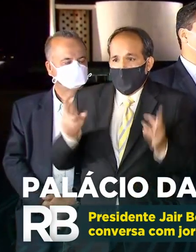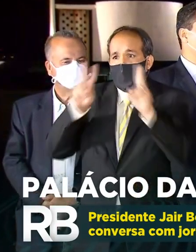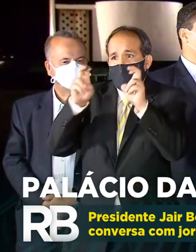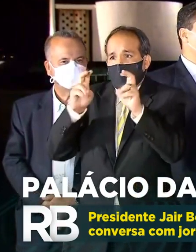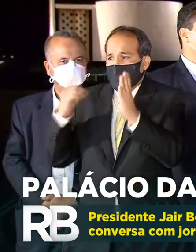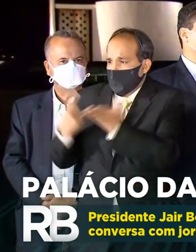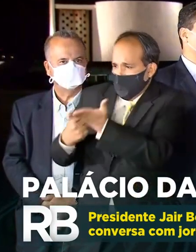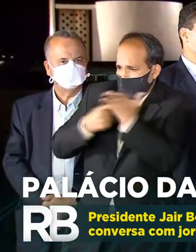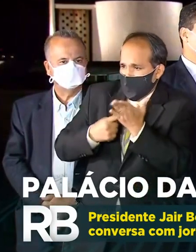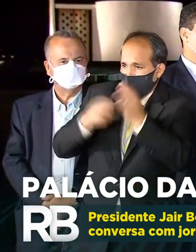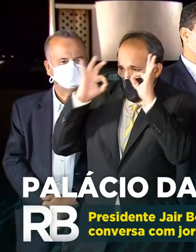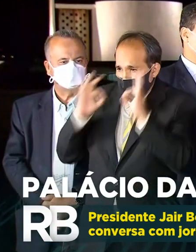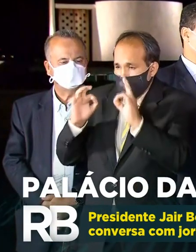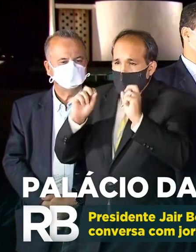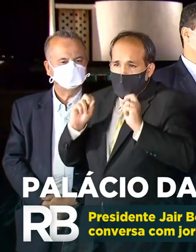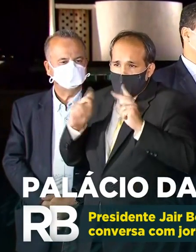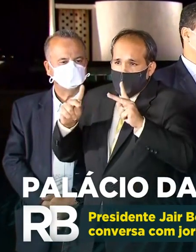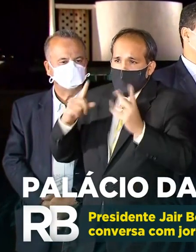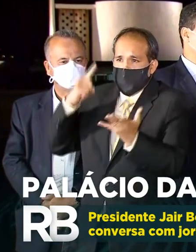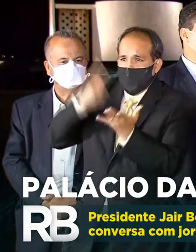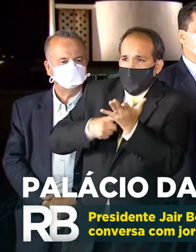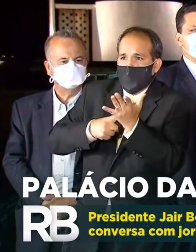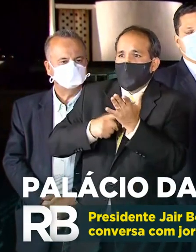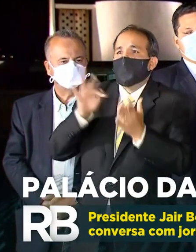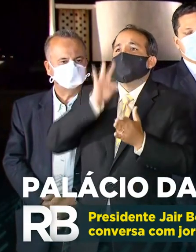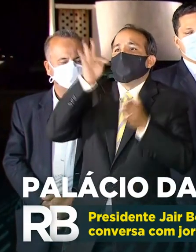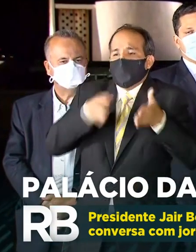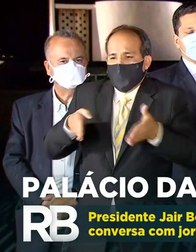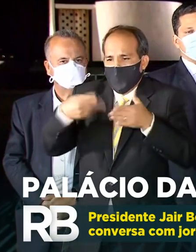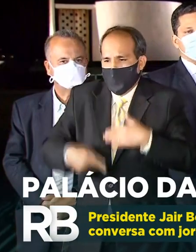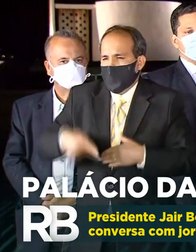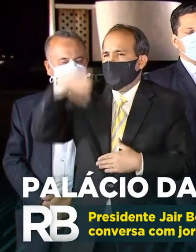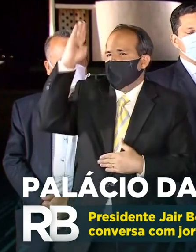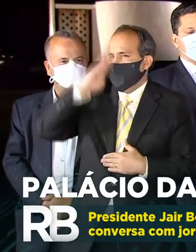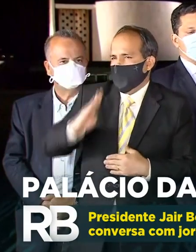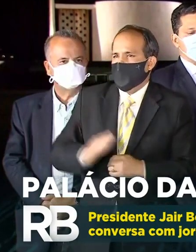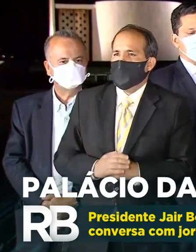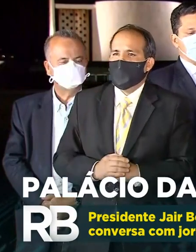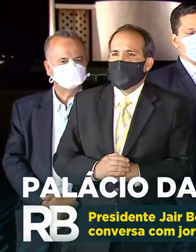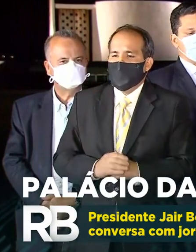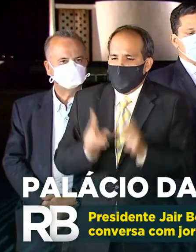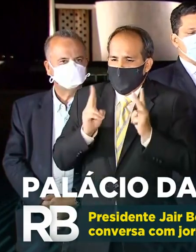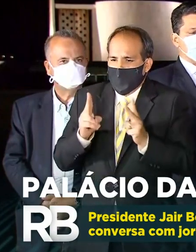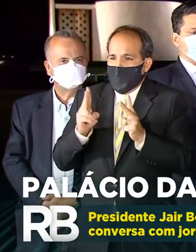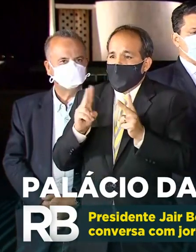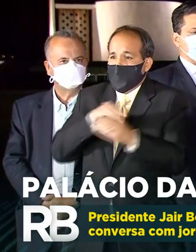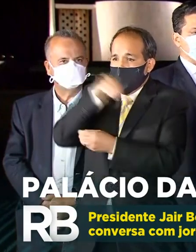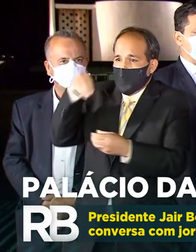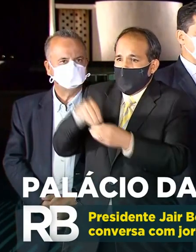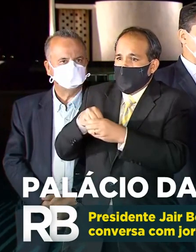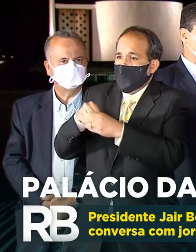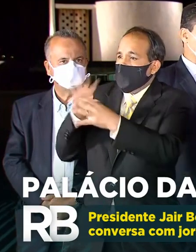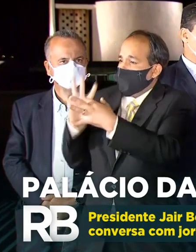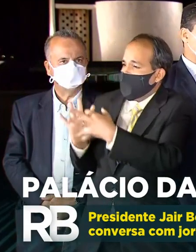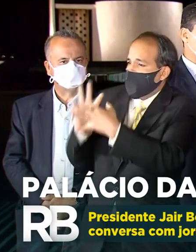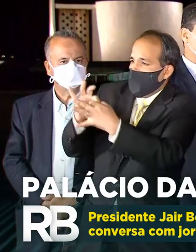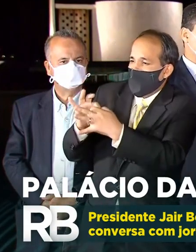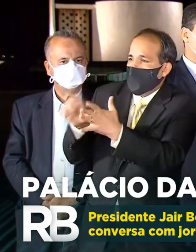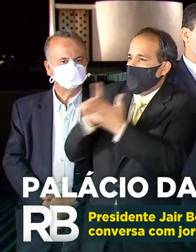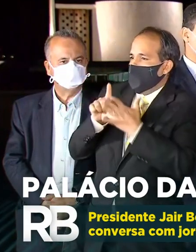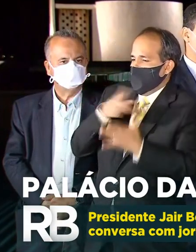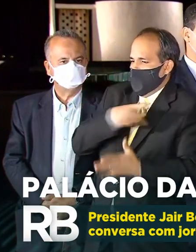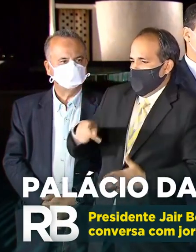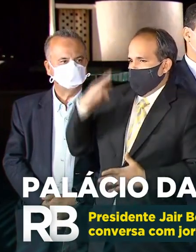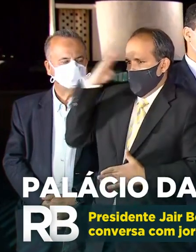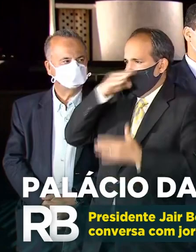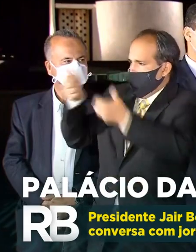reafirmar o nosso compromisso com o futuro do nosso país. Então, dentro dessa realidade, como o presidente falou, nós temos